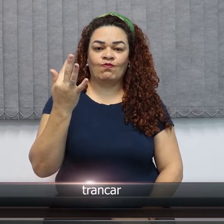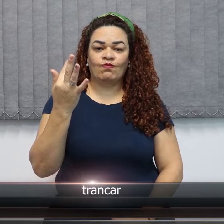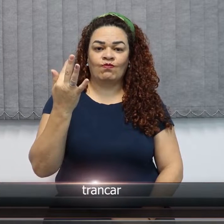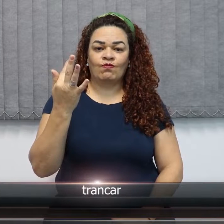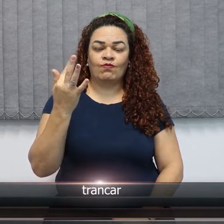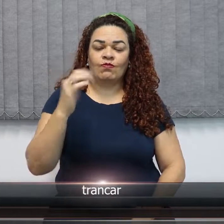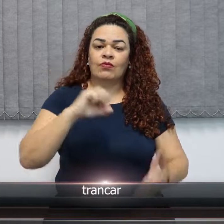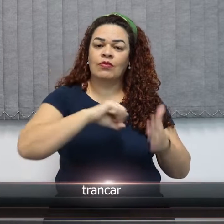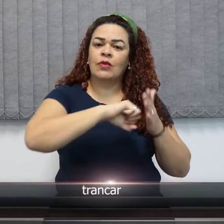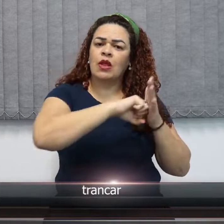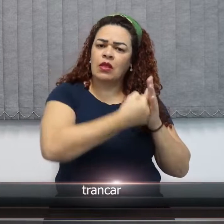trancar,